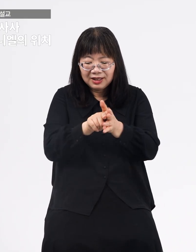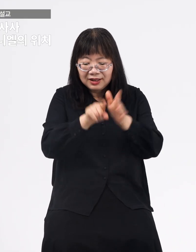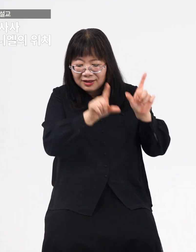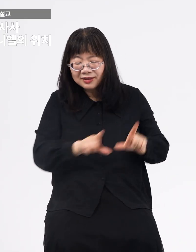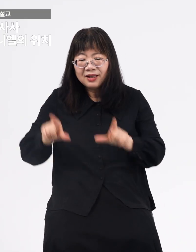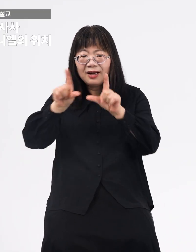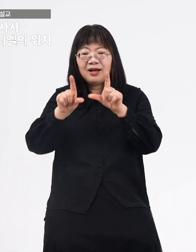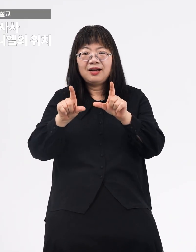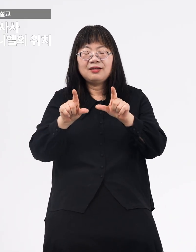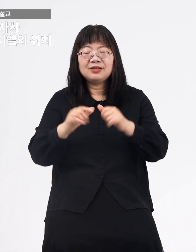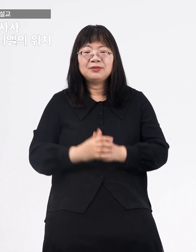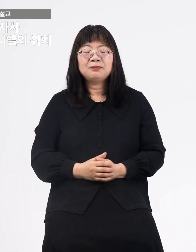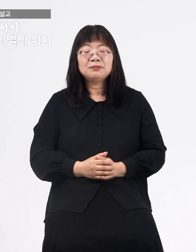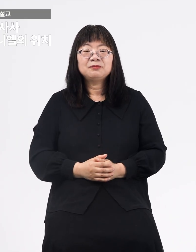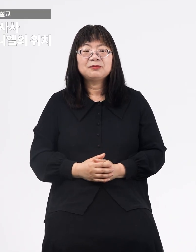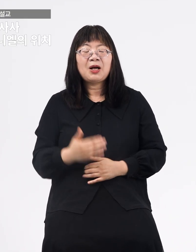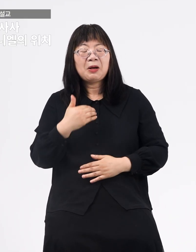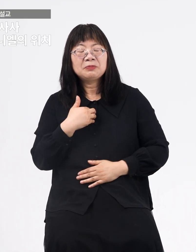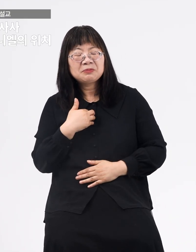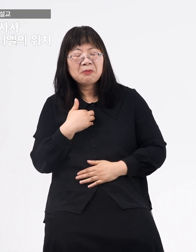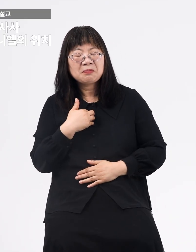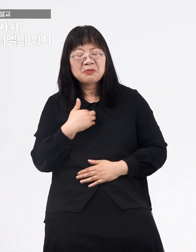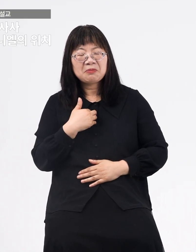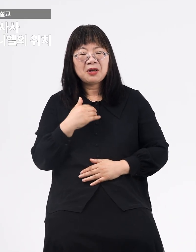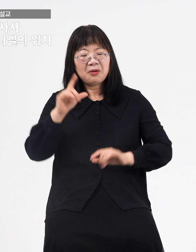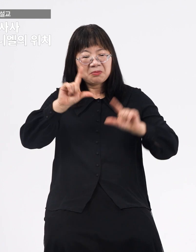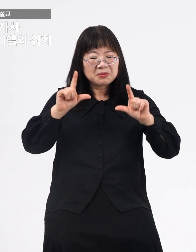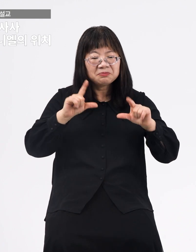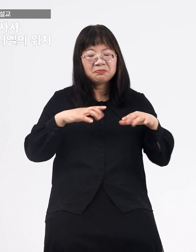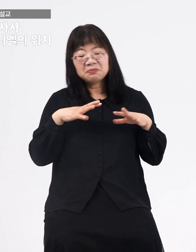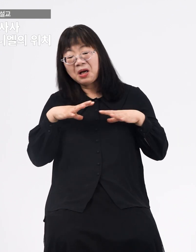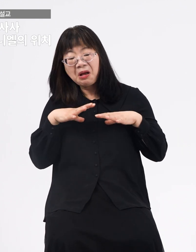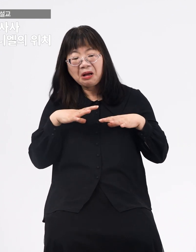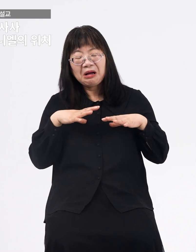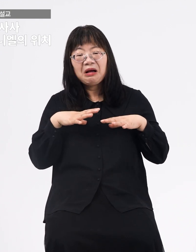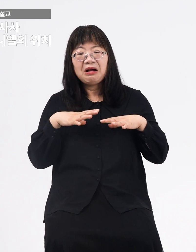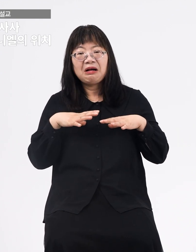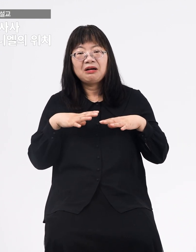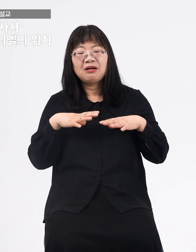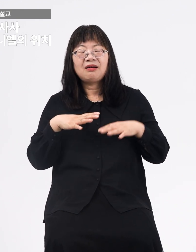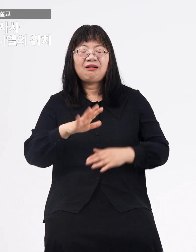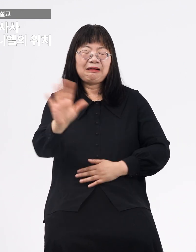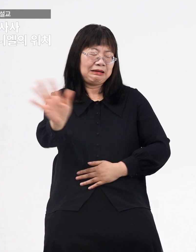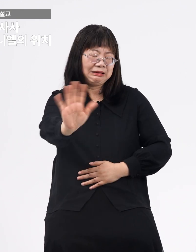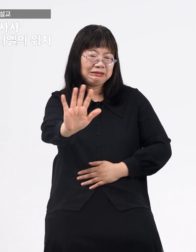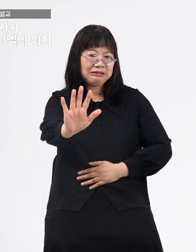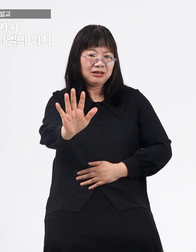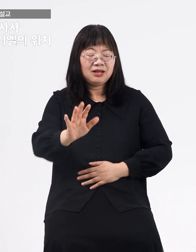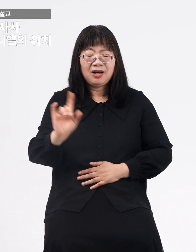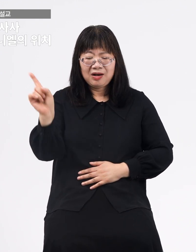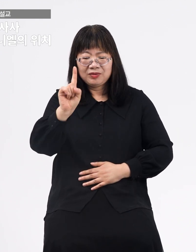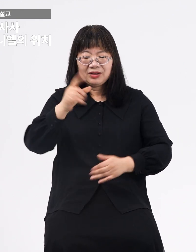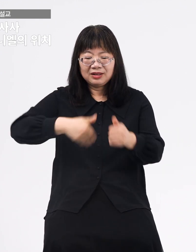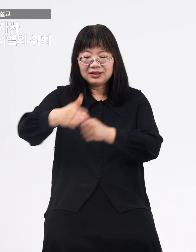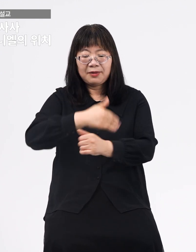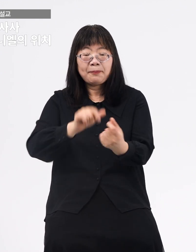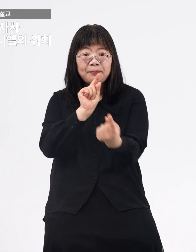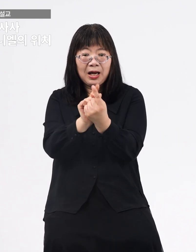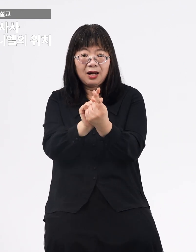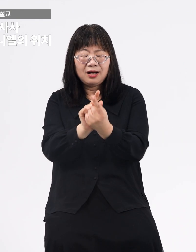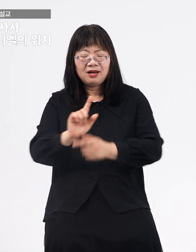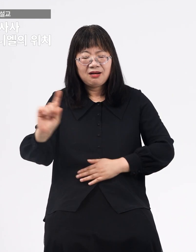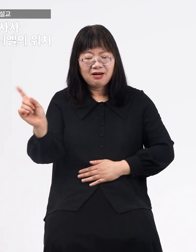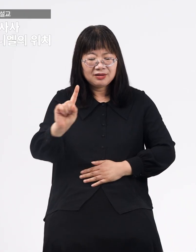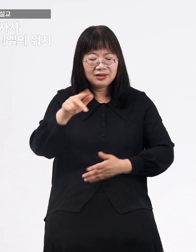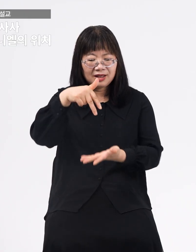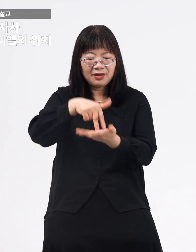신앙생활은 각 잡고 폼 잡는 게 신앙생활이 아니에요. 어떤 상황 속에서도